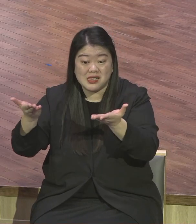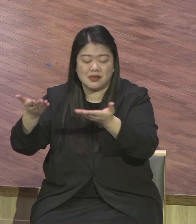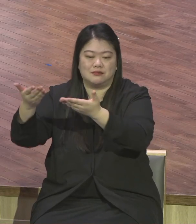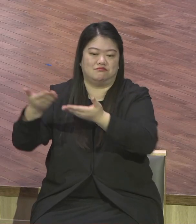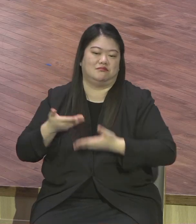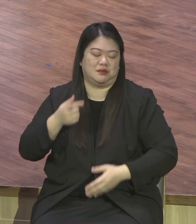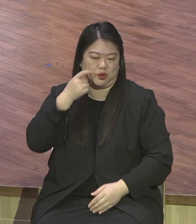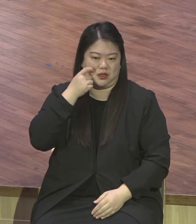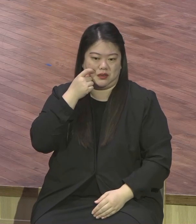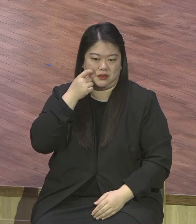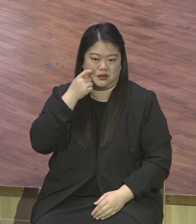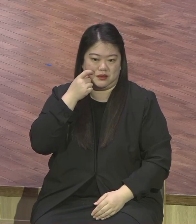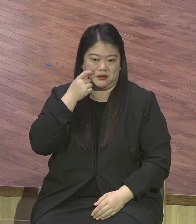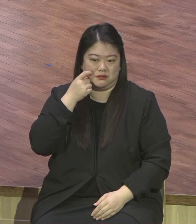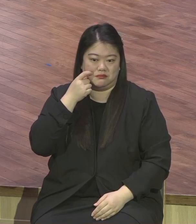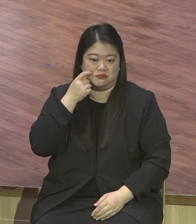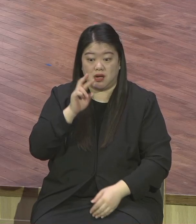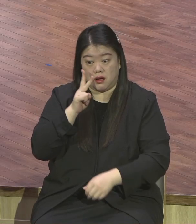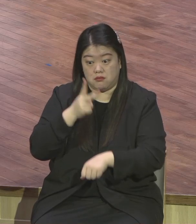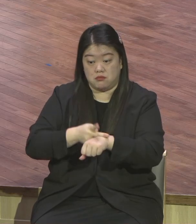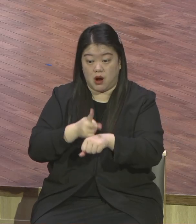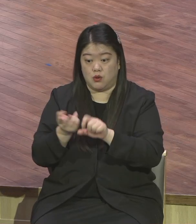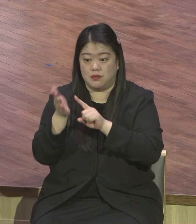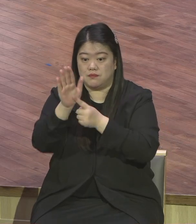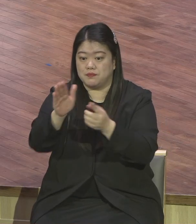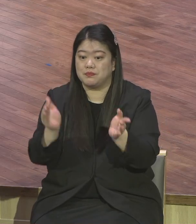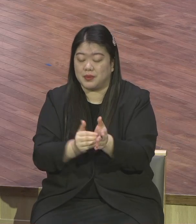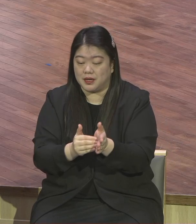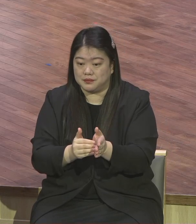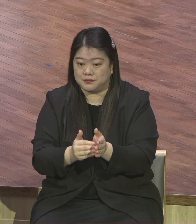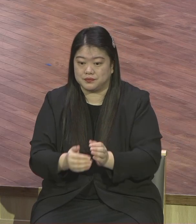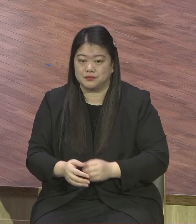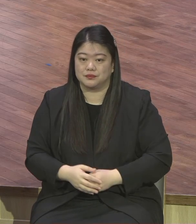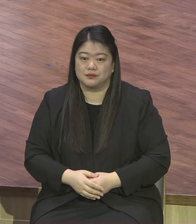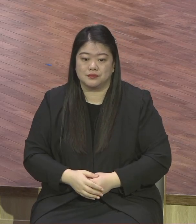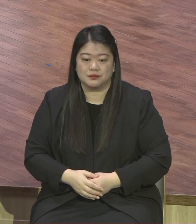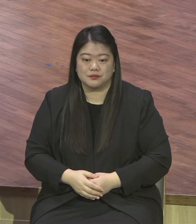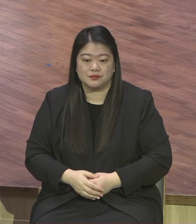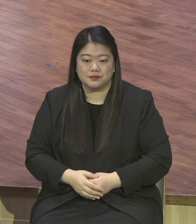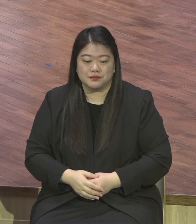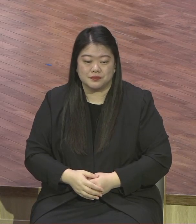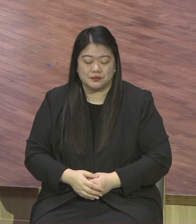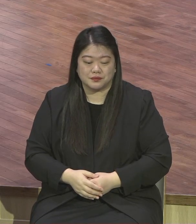사도 바울이 언급한 이런 육체 일 외에도